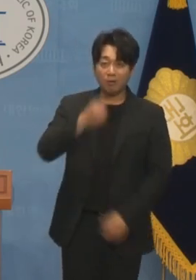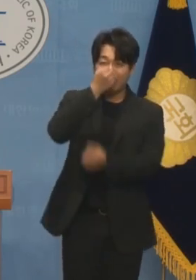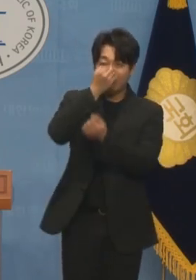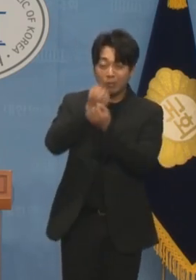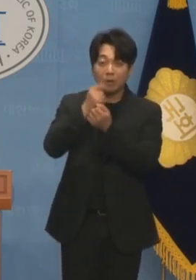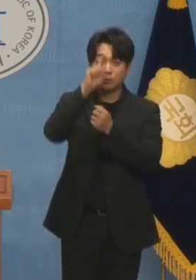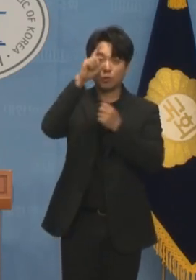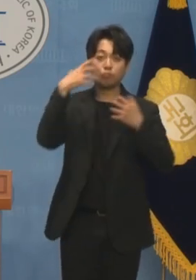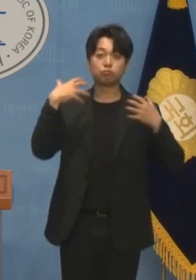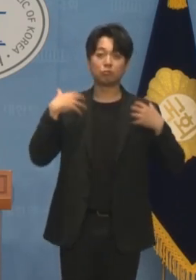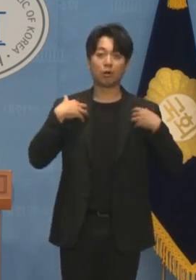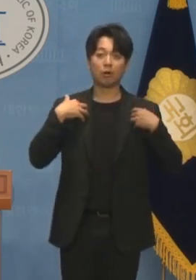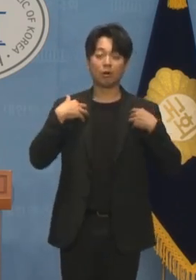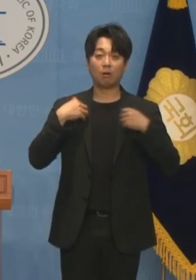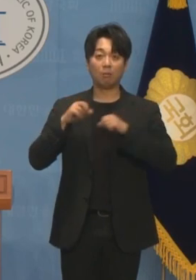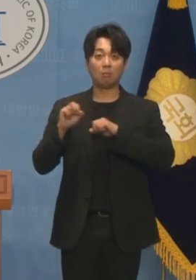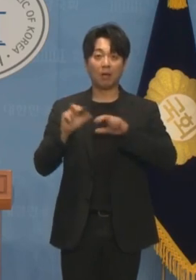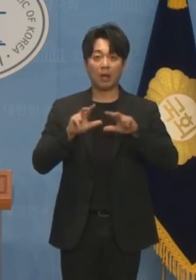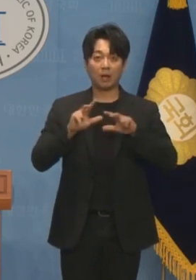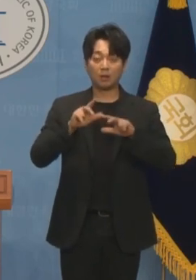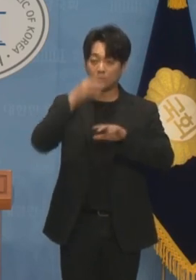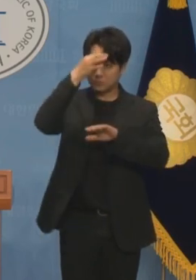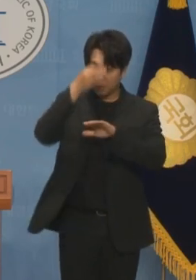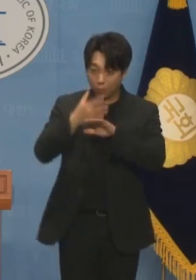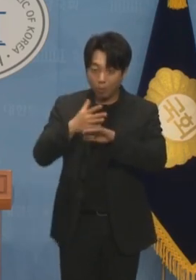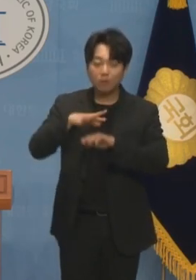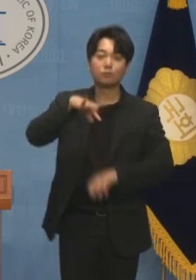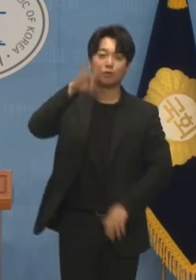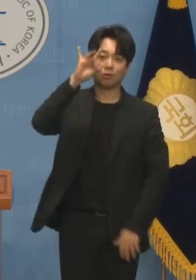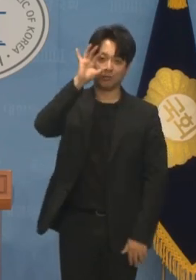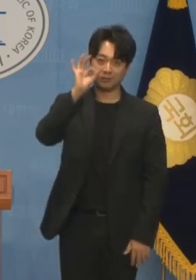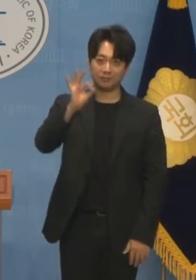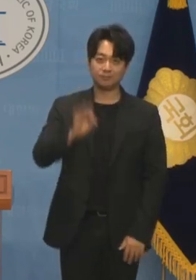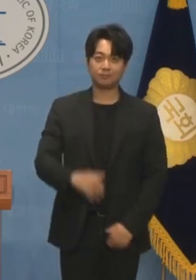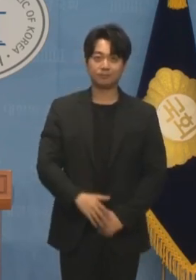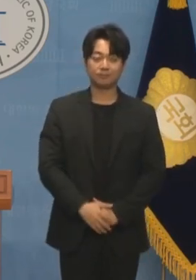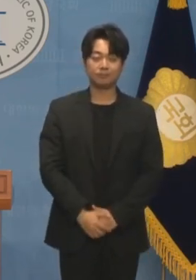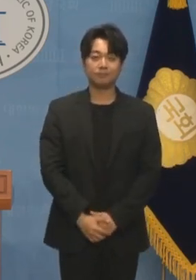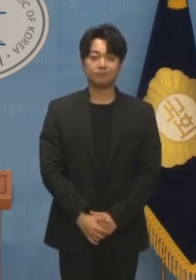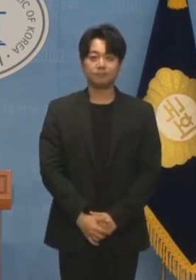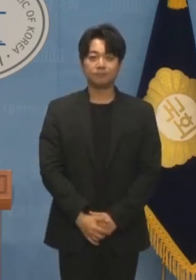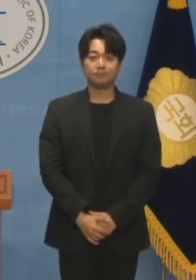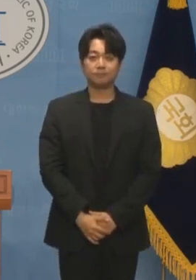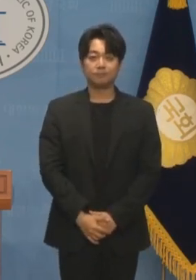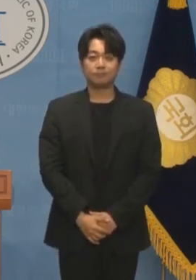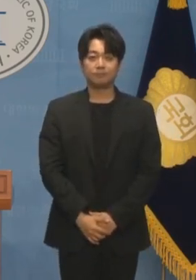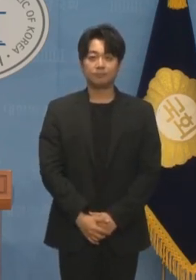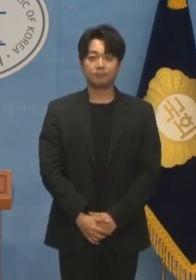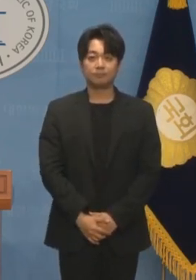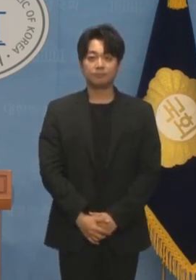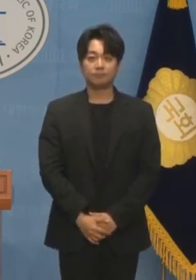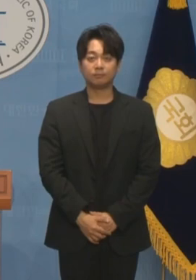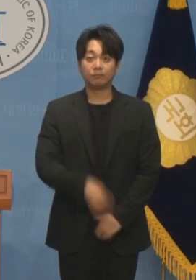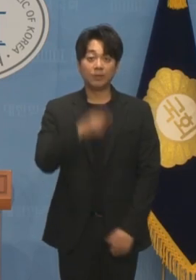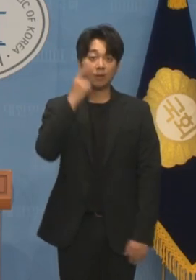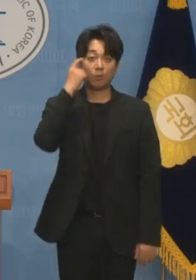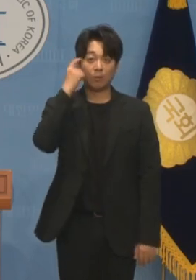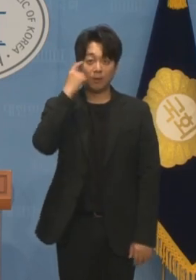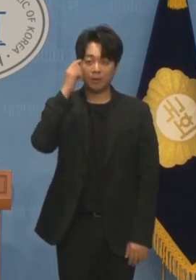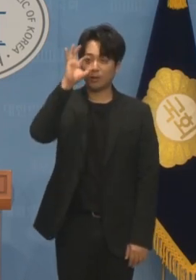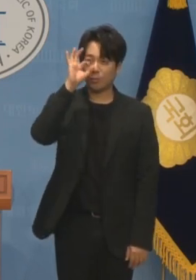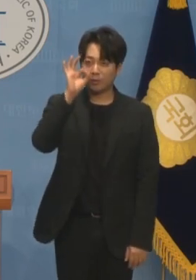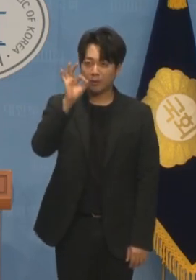정부가 이렇게 신속하게 대응했던 적이 있나 싶을 정도입니다 아 까